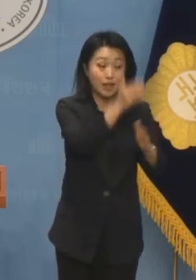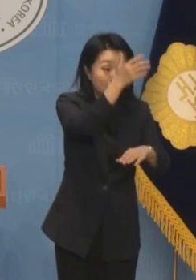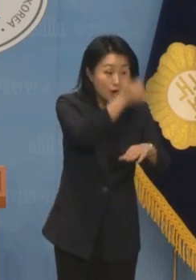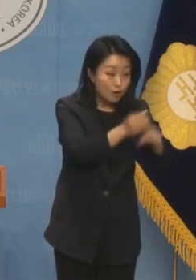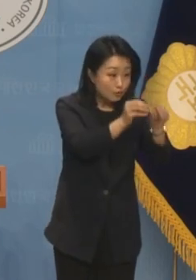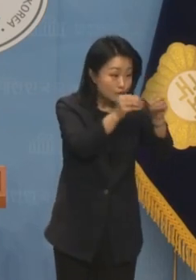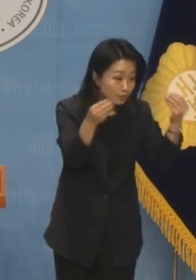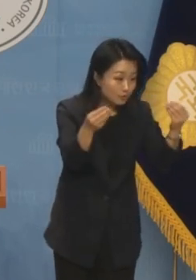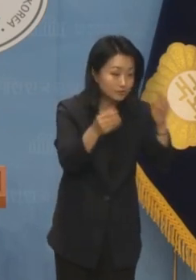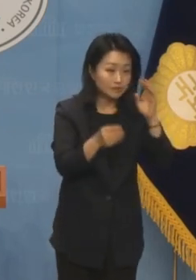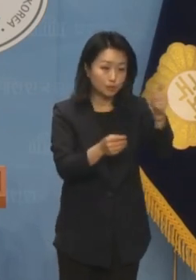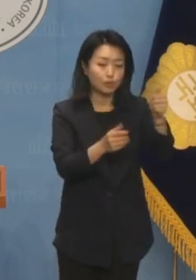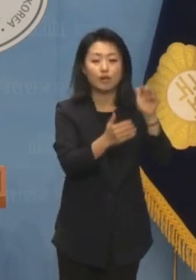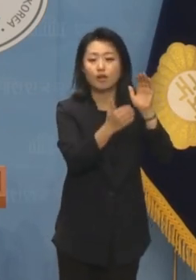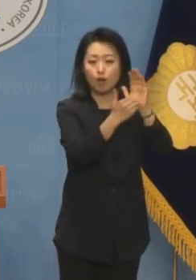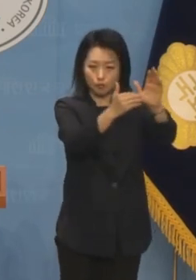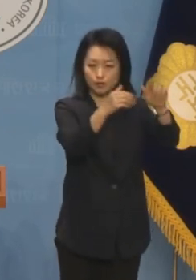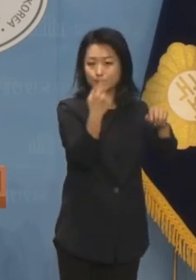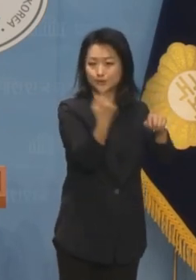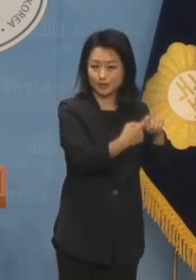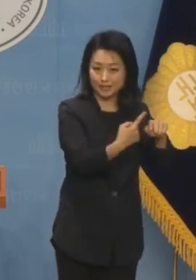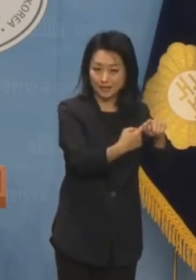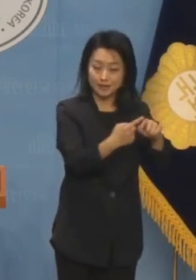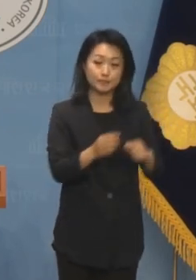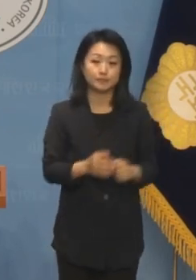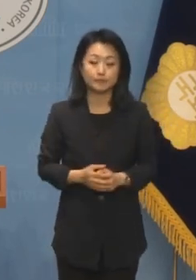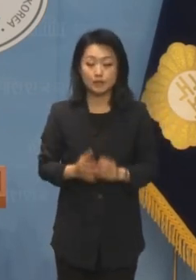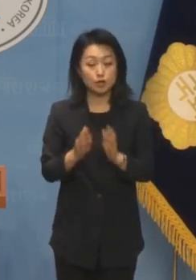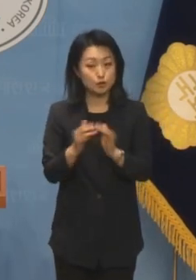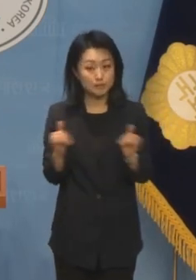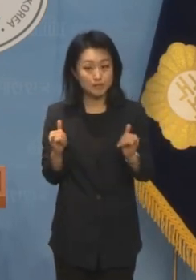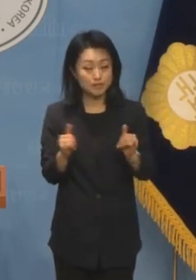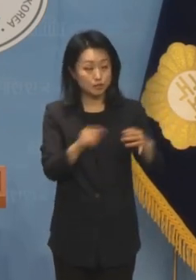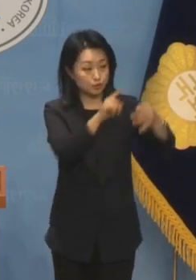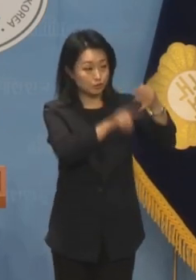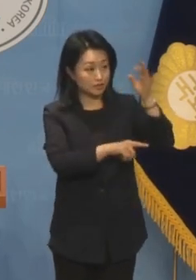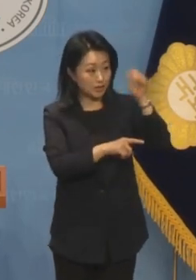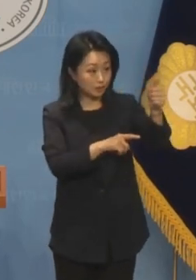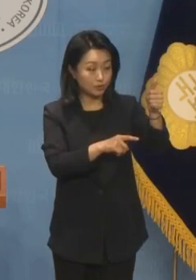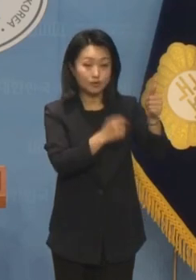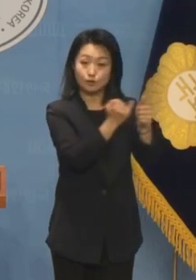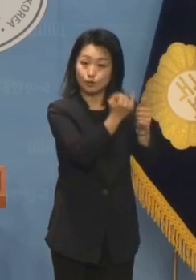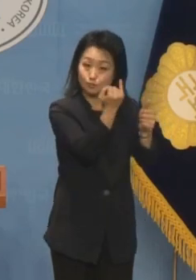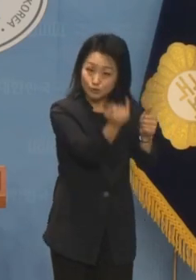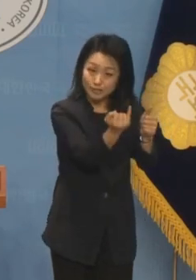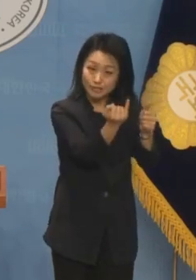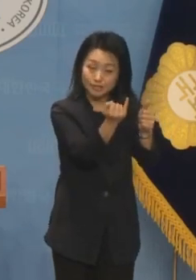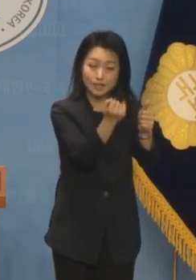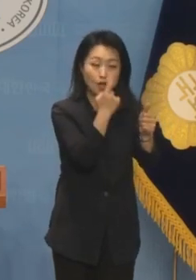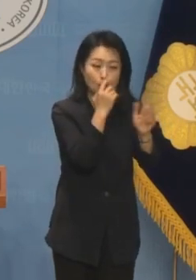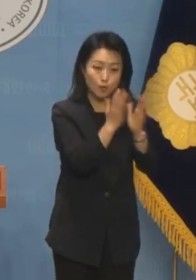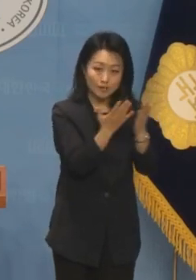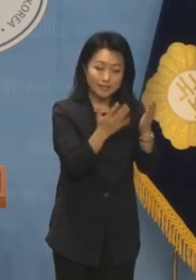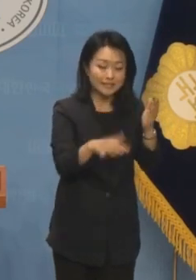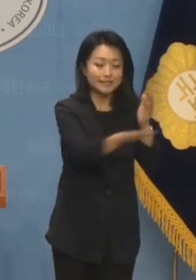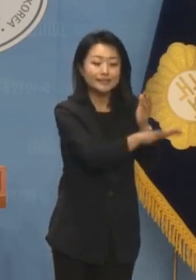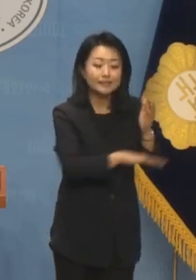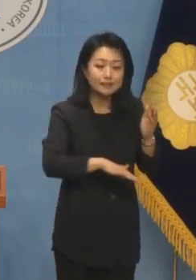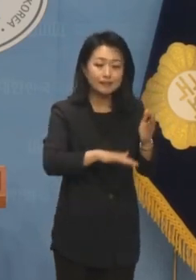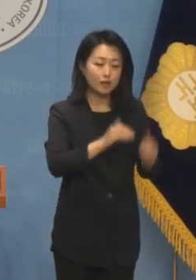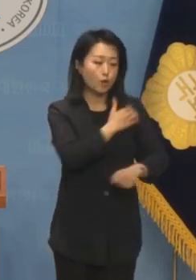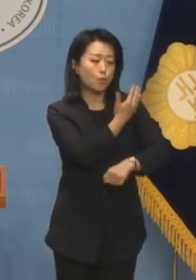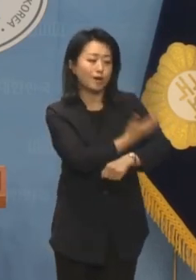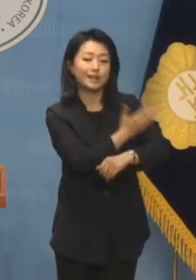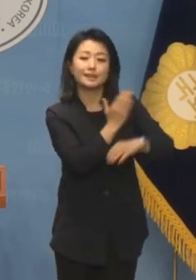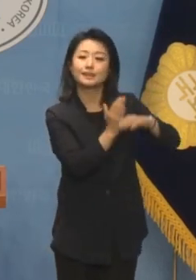본질은 변함없습니다. 국민들께서는 윤 대통령이 자신과 부인, 측근들을 위해 권한을 남용하고